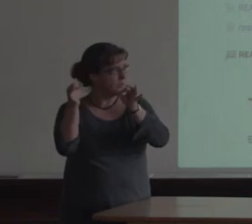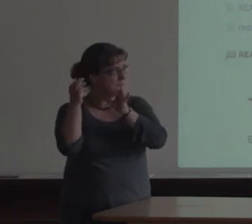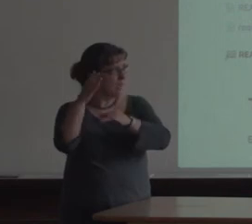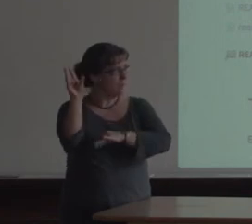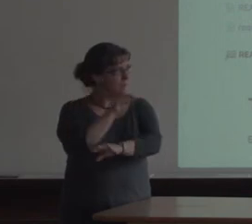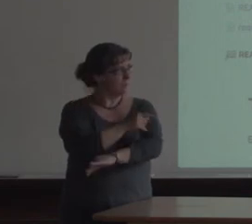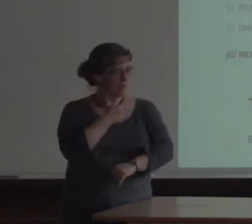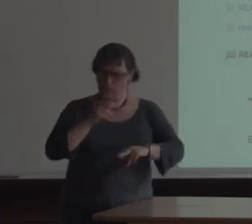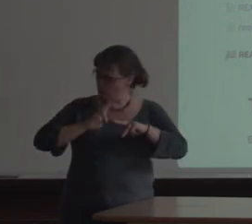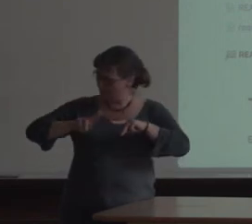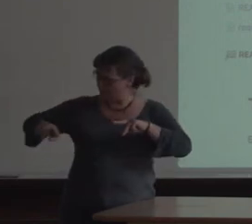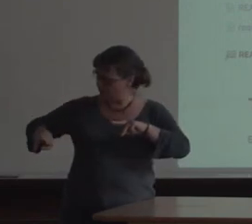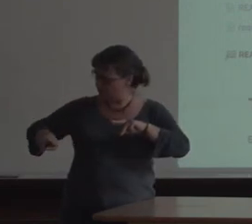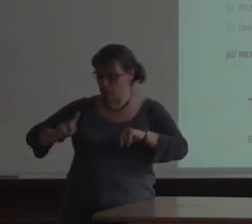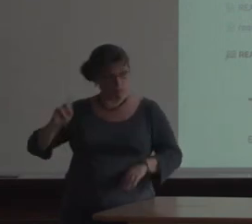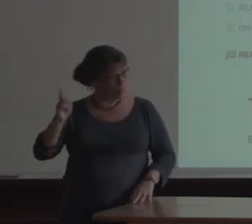Pour patcher, tu veux dire